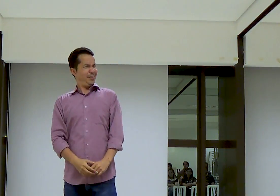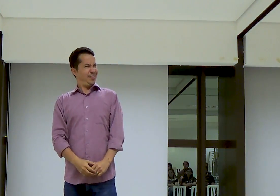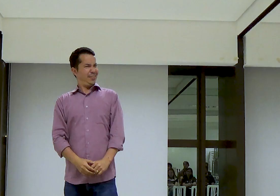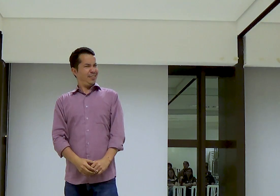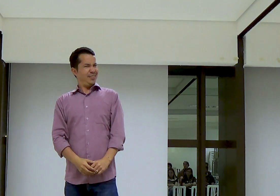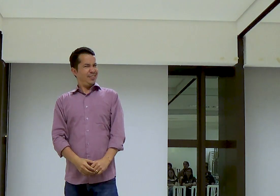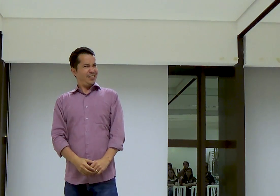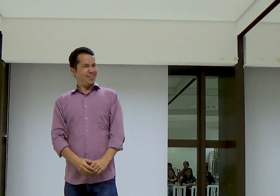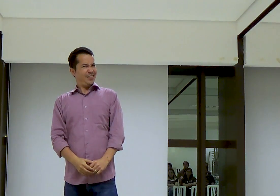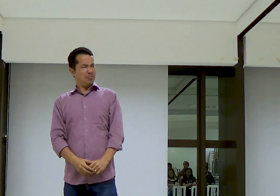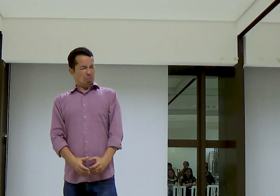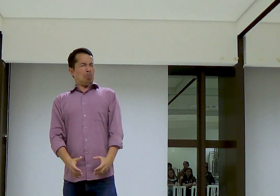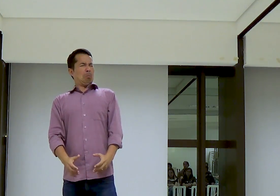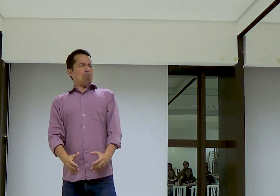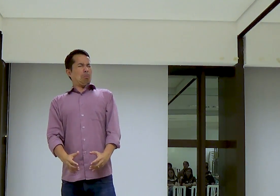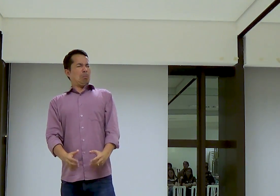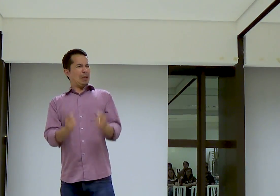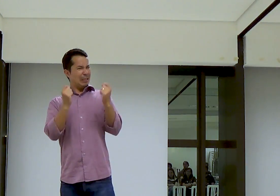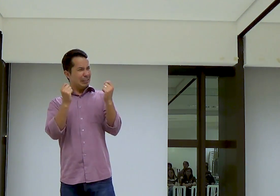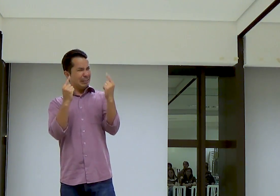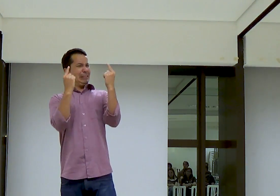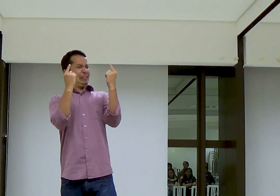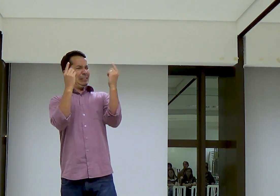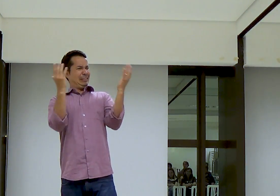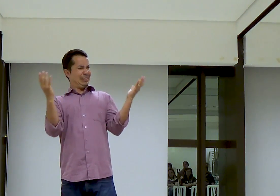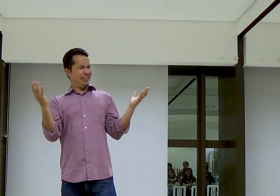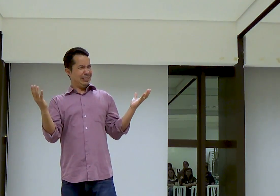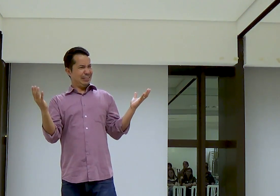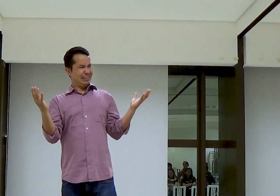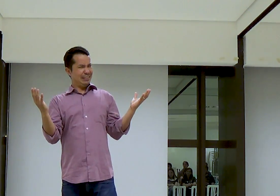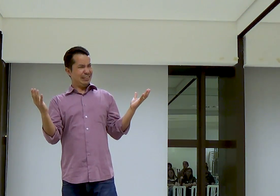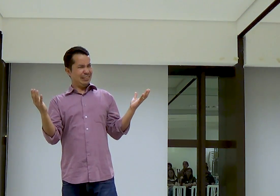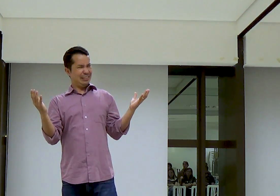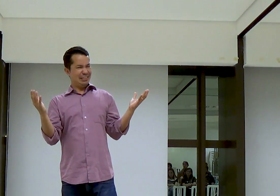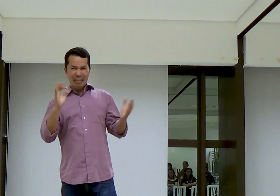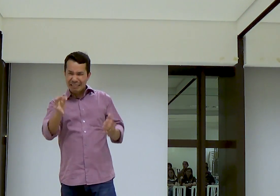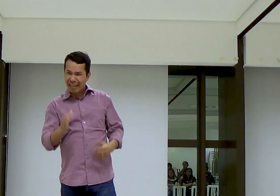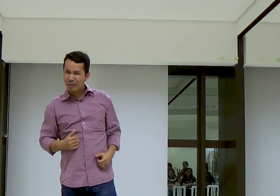um discípulo mesmo. Agora, eu acho isso meio estranho.